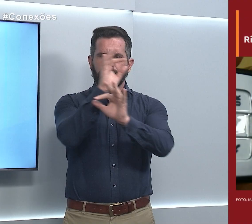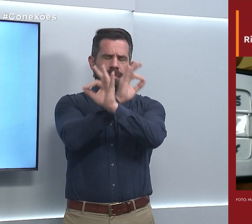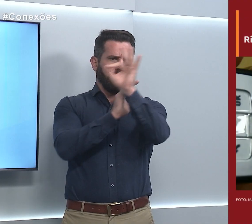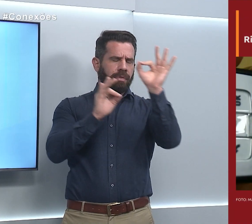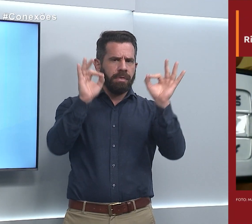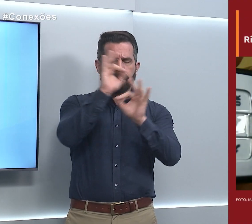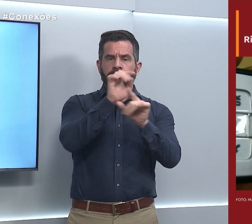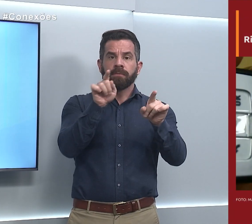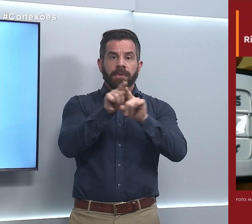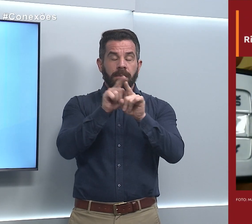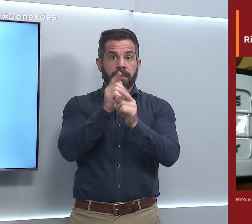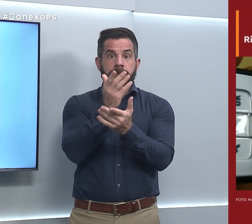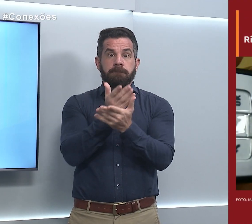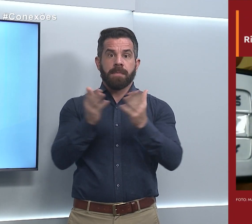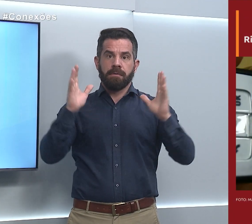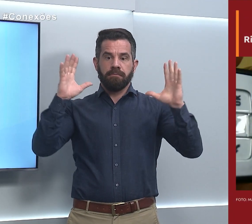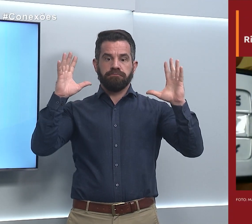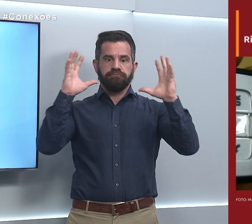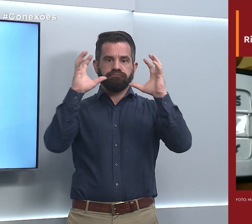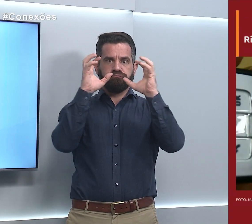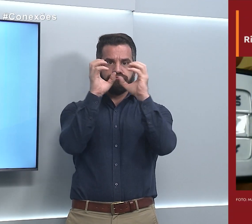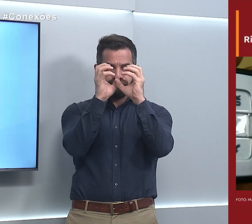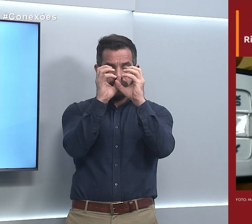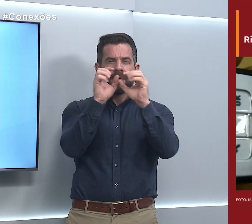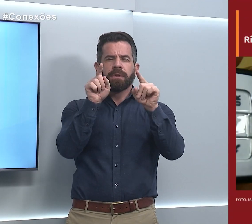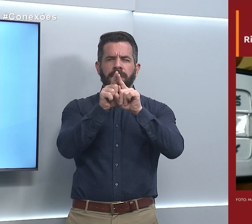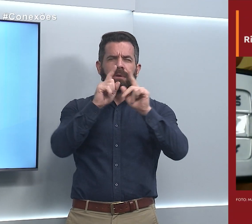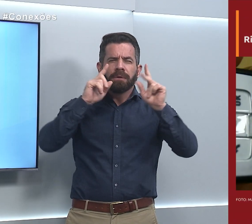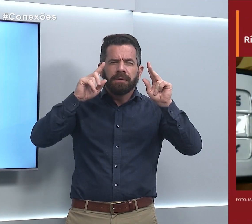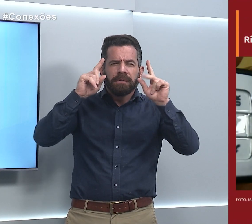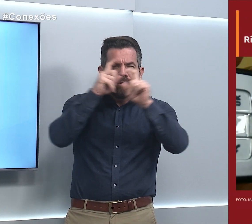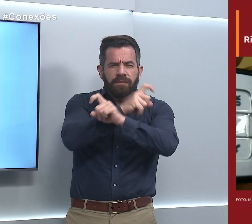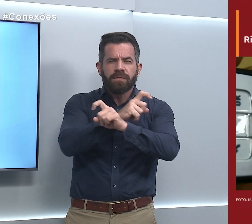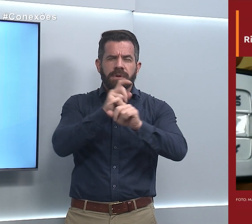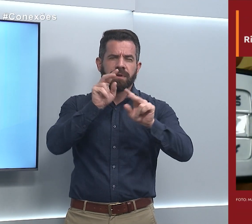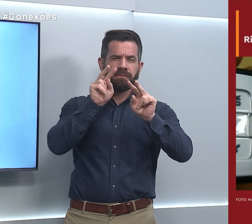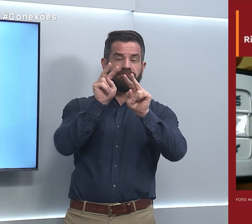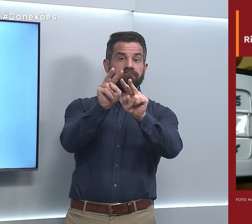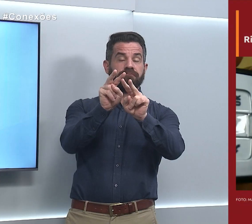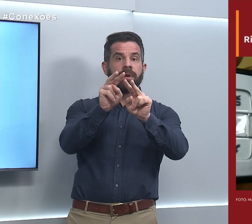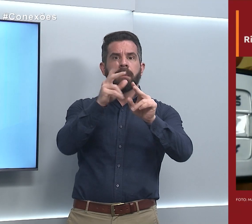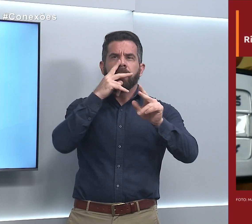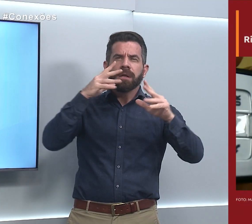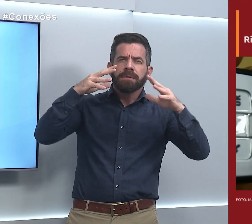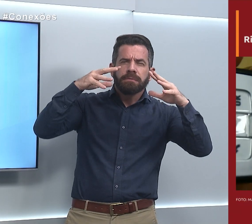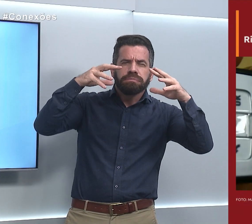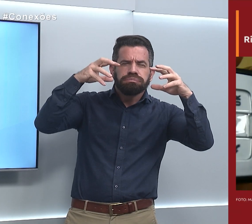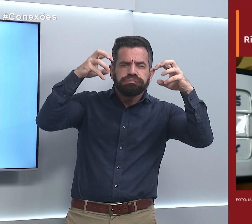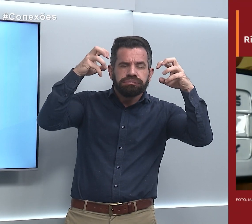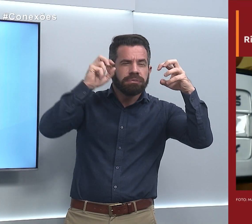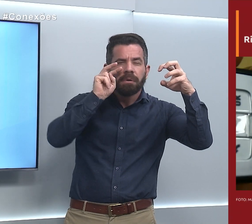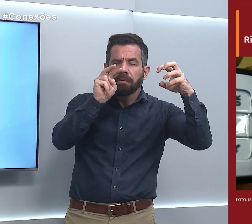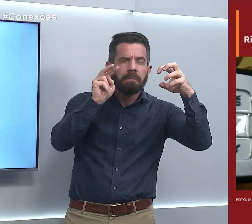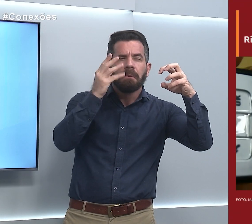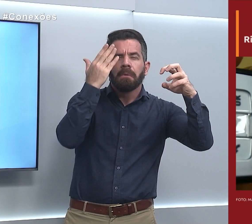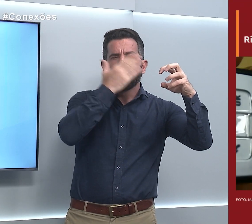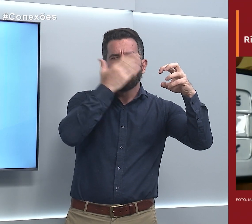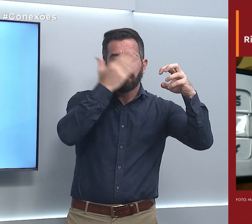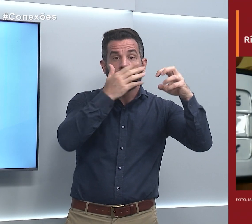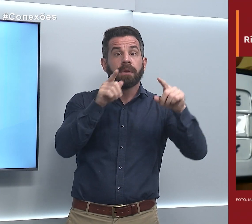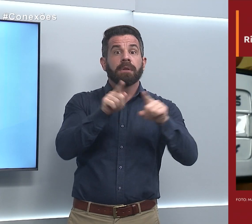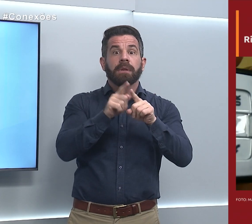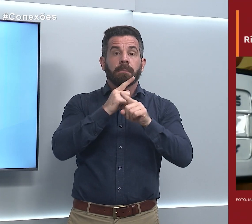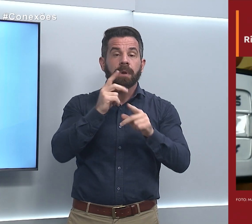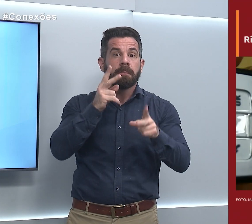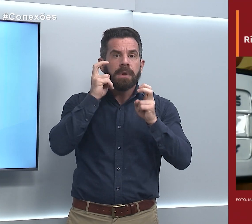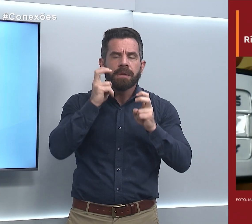perda da visão periférica ou dificuldade de enxergar em condições de pouca luz, além de alterações na